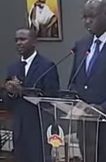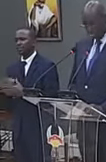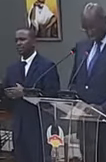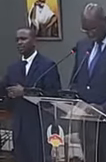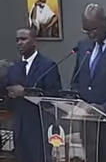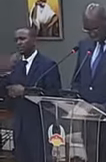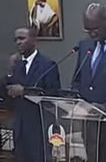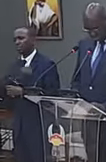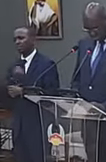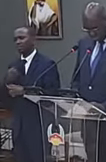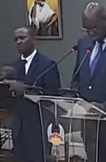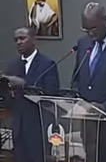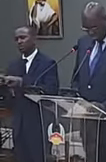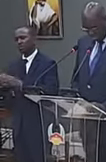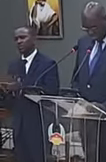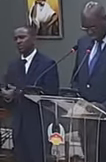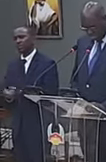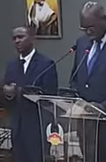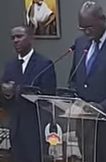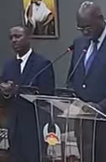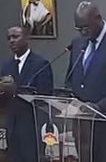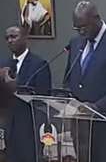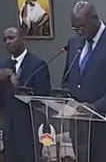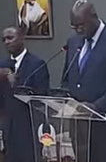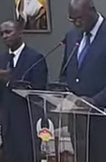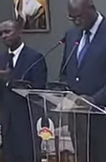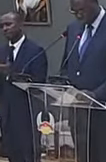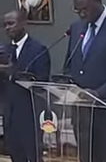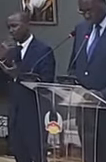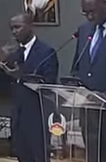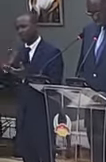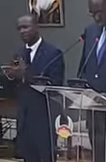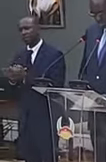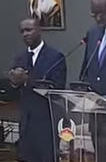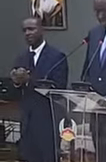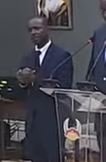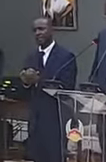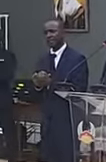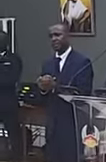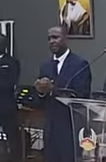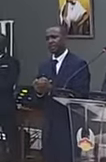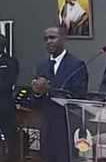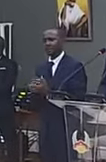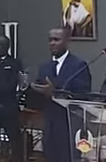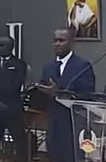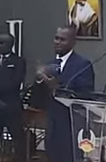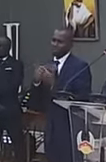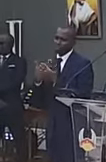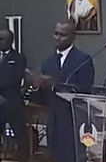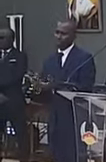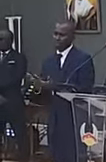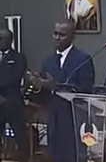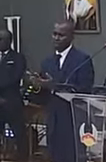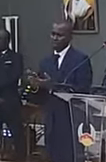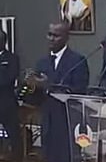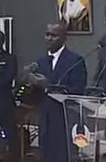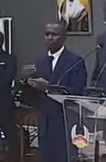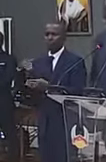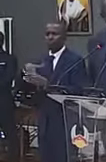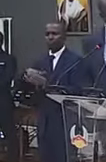Senhoras e Senhores, Messias, permitam-me aproveitar esta ocasião, para salientar o Banco